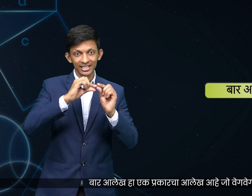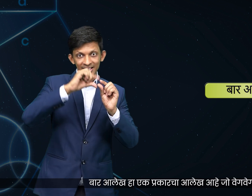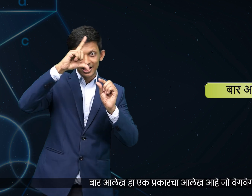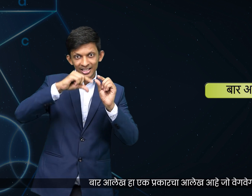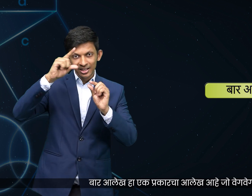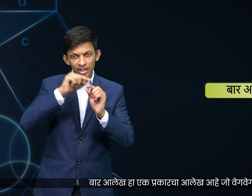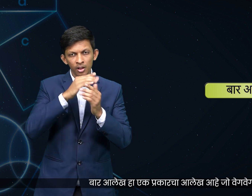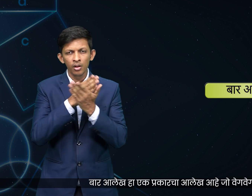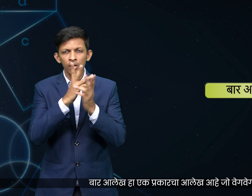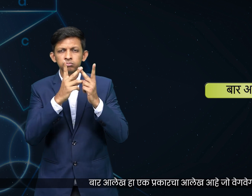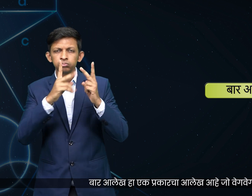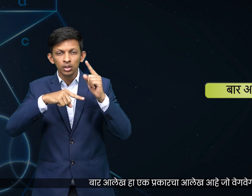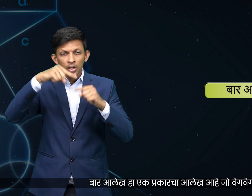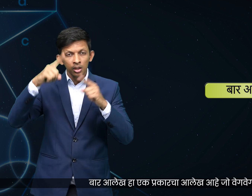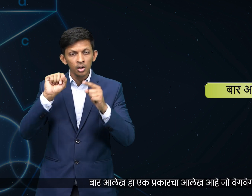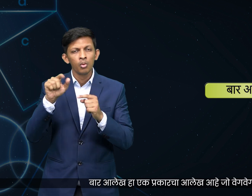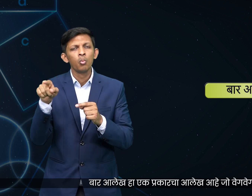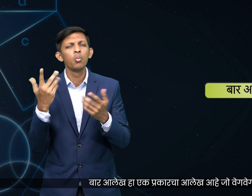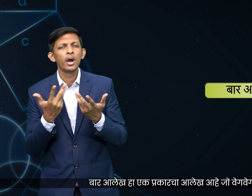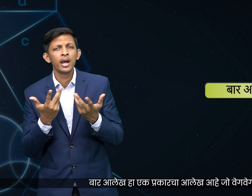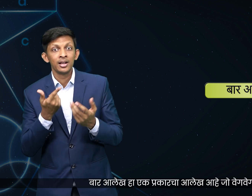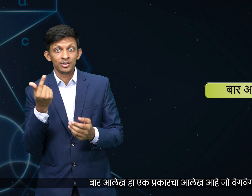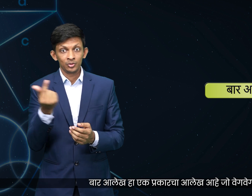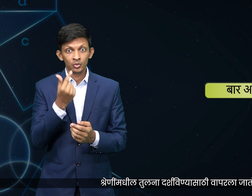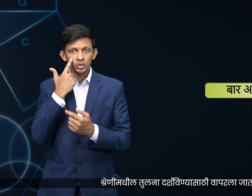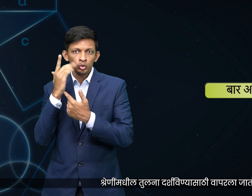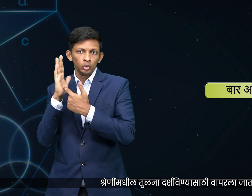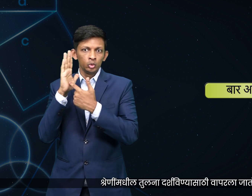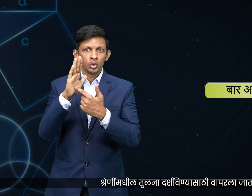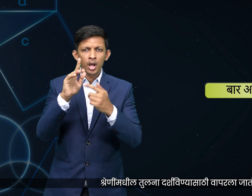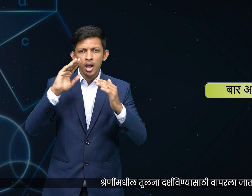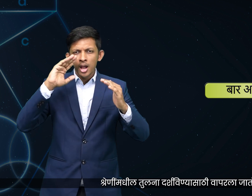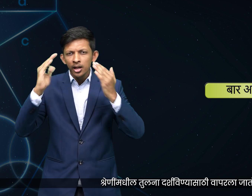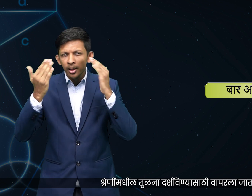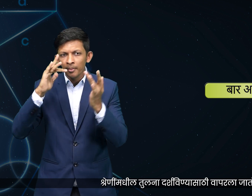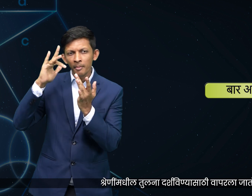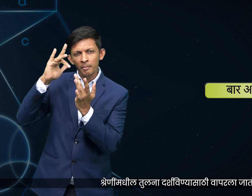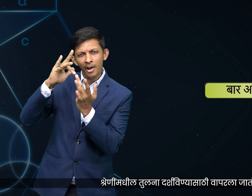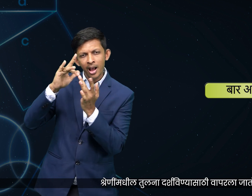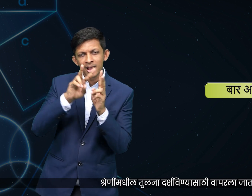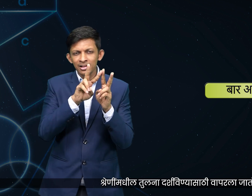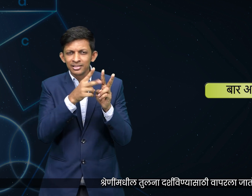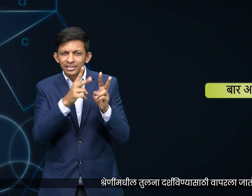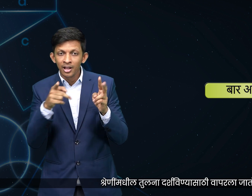बार आलेख हा एक प्रकारचा आलेख आहे जो वेगवेगळ्या श्रेणीमधील तुलना दर्शवण्यासाठी वापरला जातो.